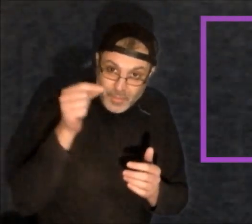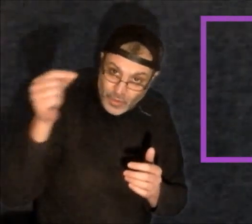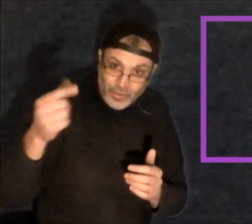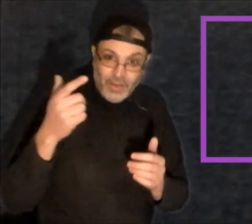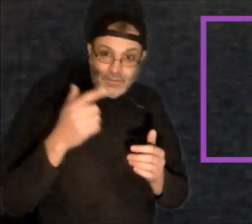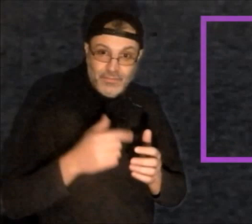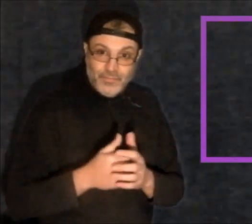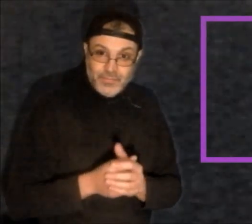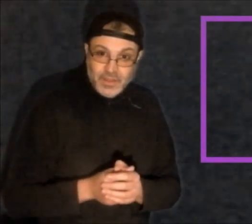أمام النقطة